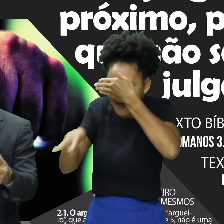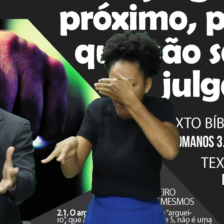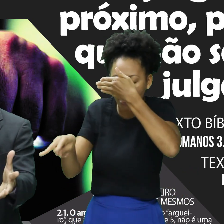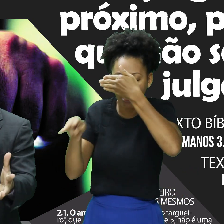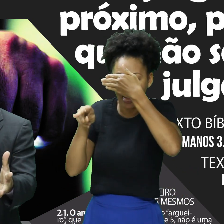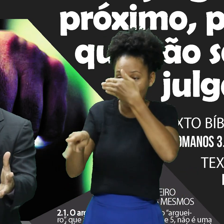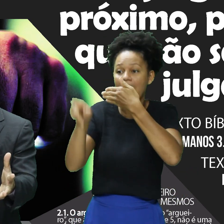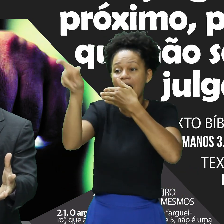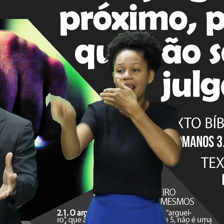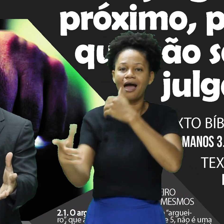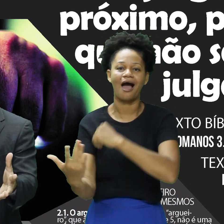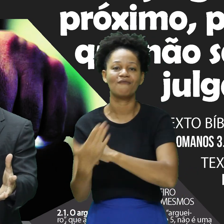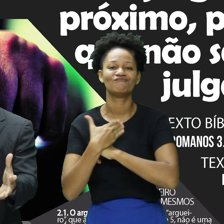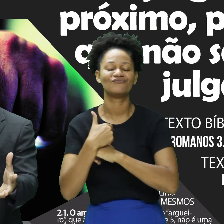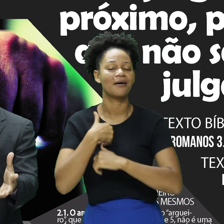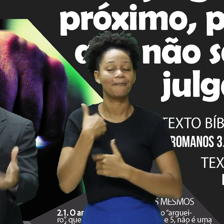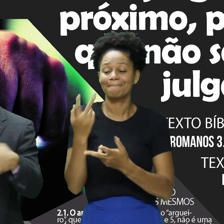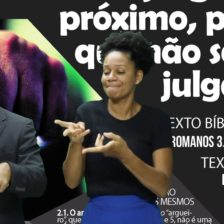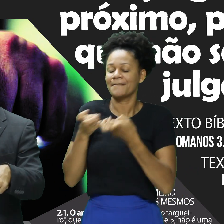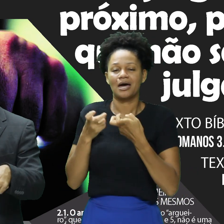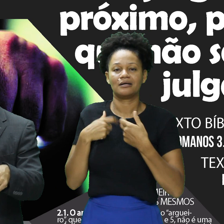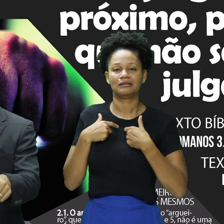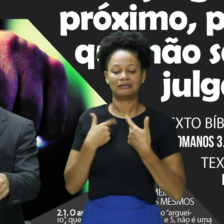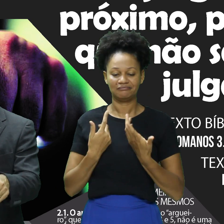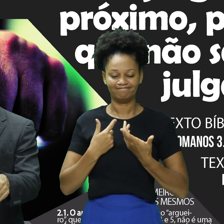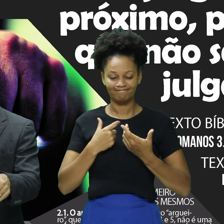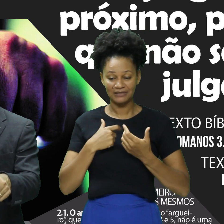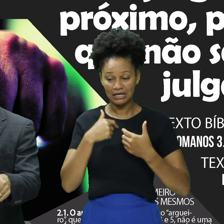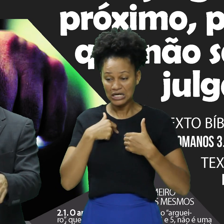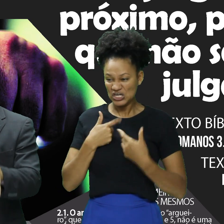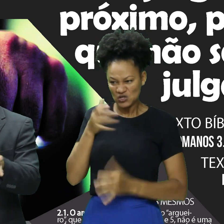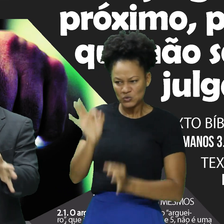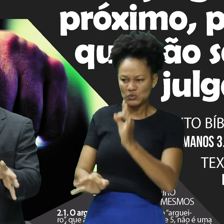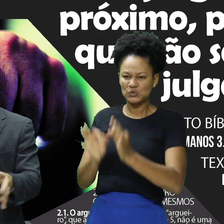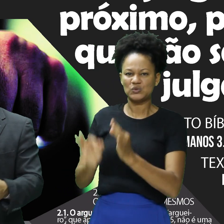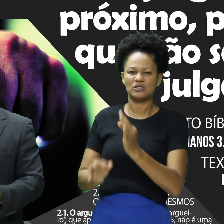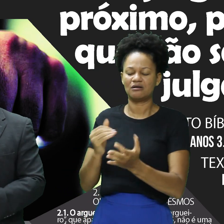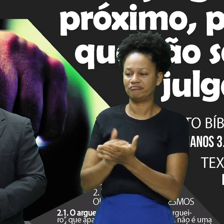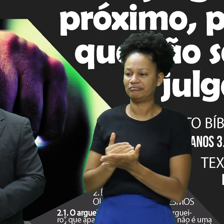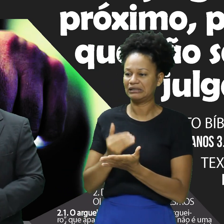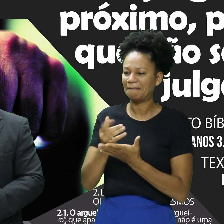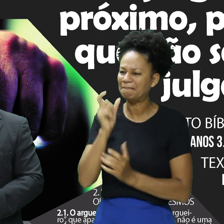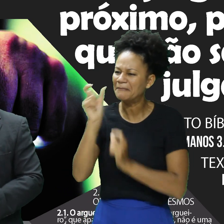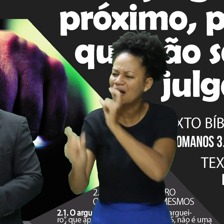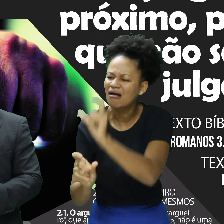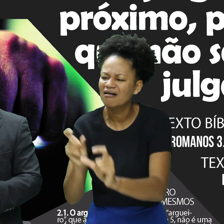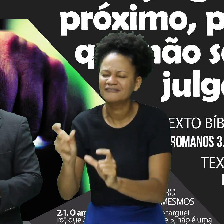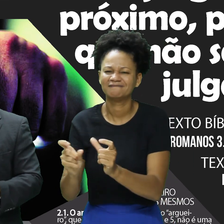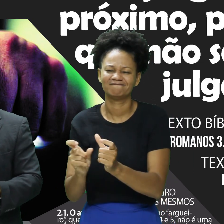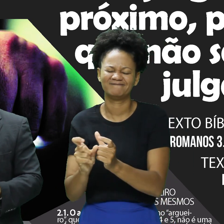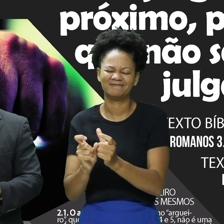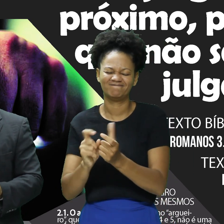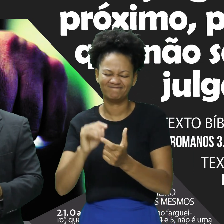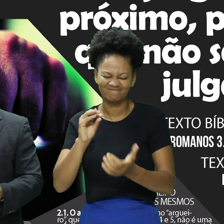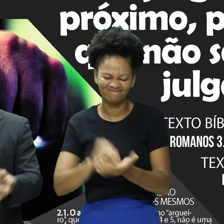a intenção dela. E precocemente eu a julguei e a tratei mal.